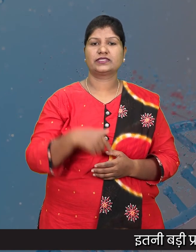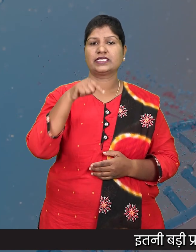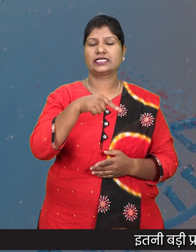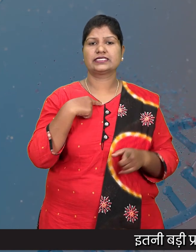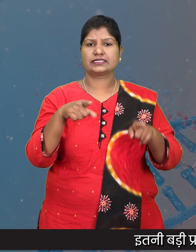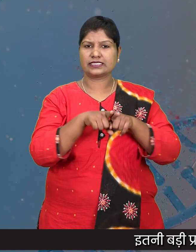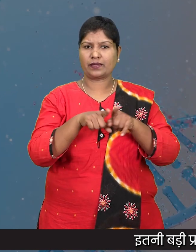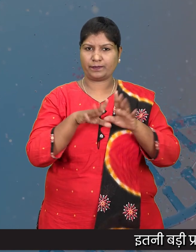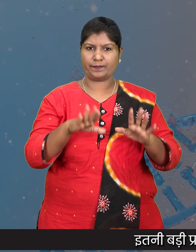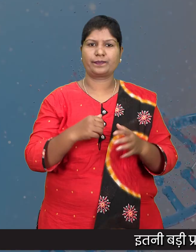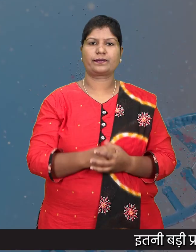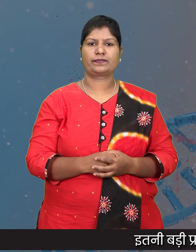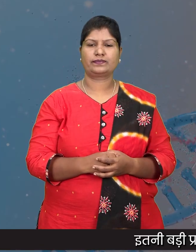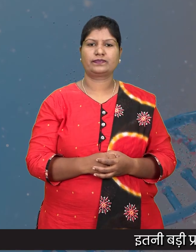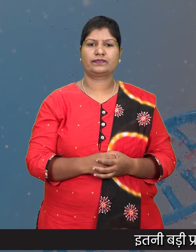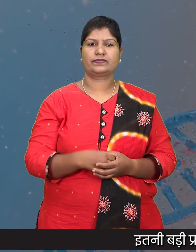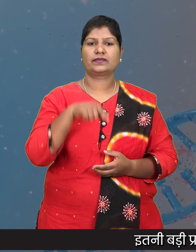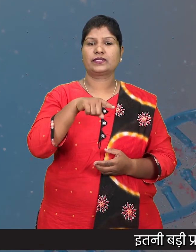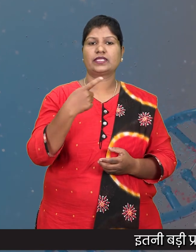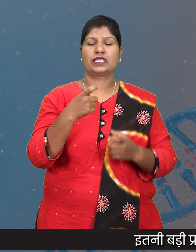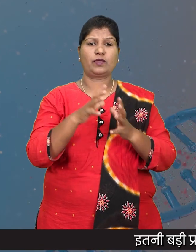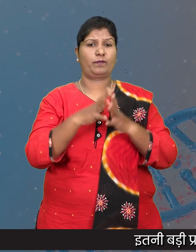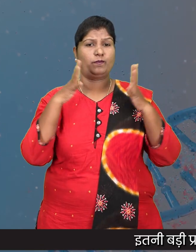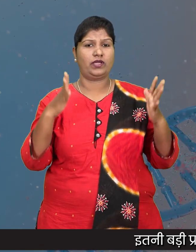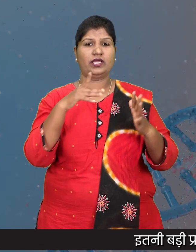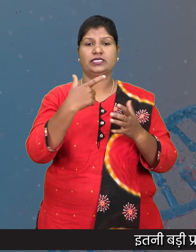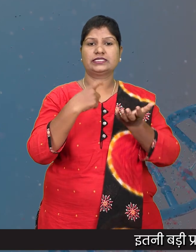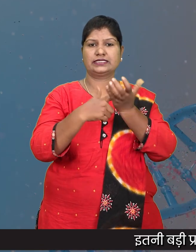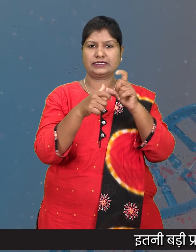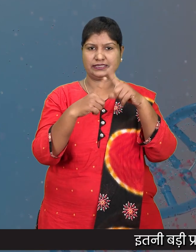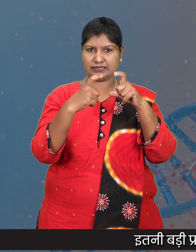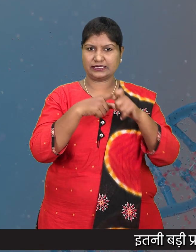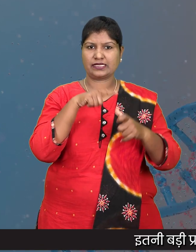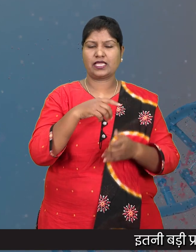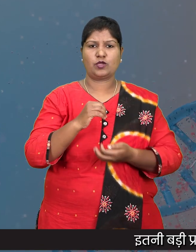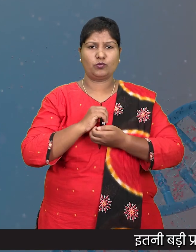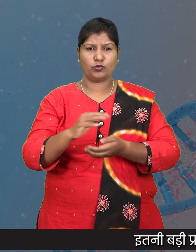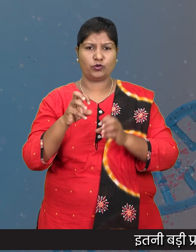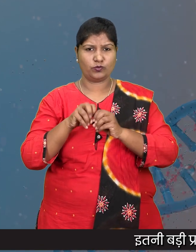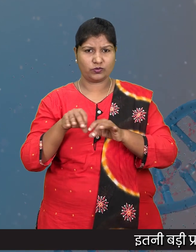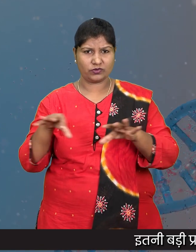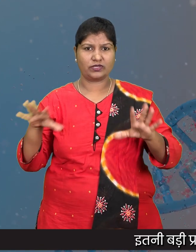इतनी बड़ी प्रजनन दर के बावजूद प्रत्येक प्रजाति में